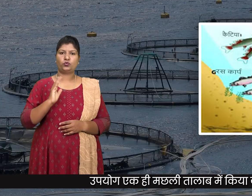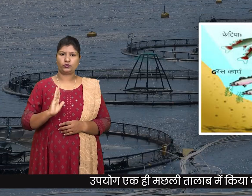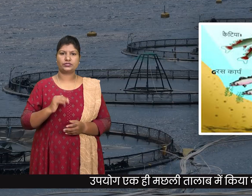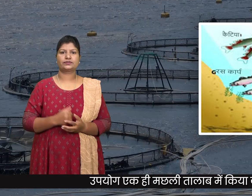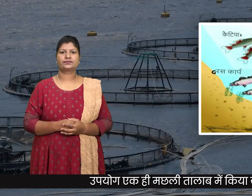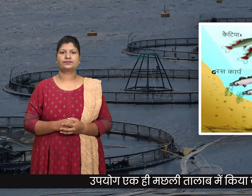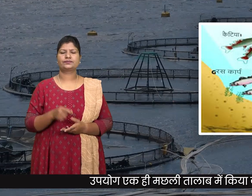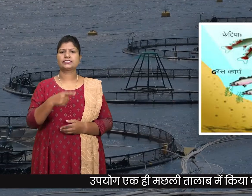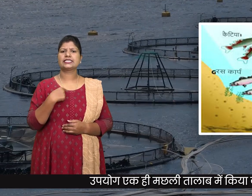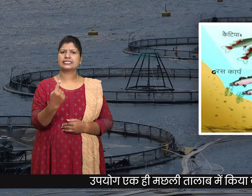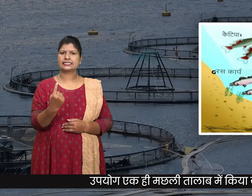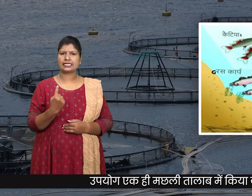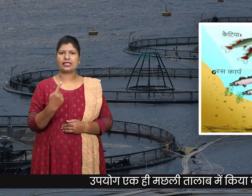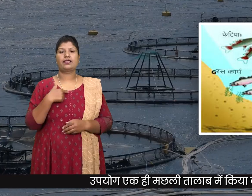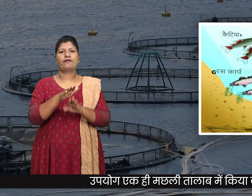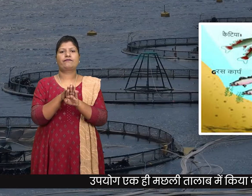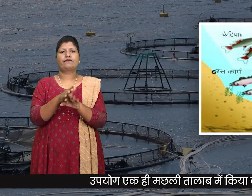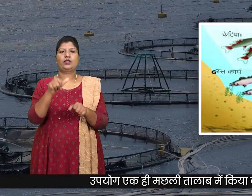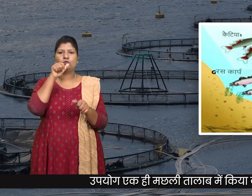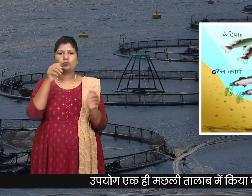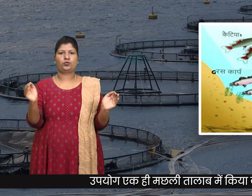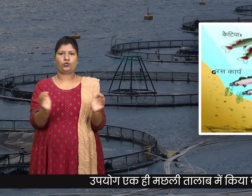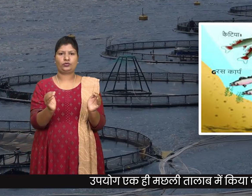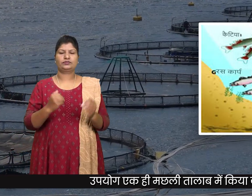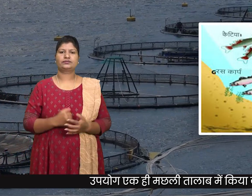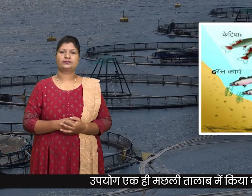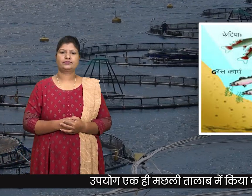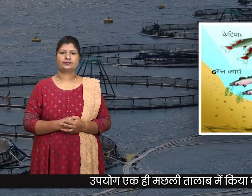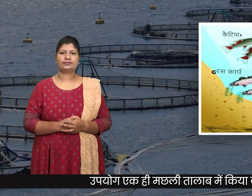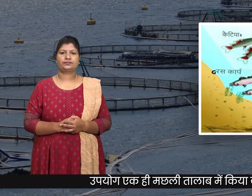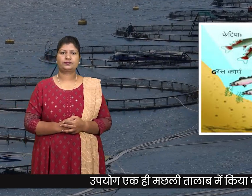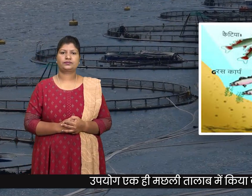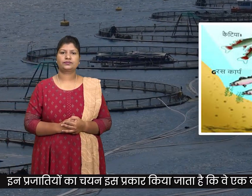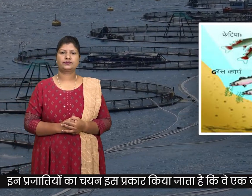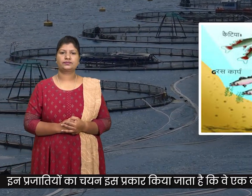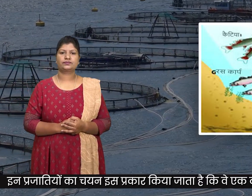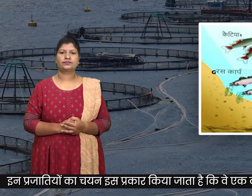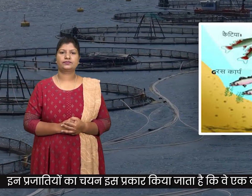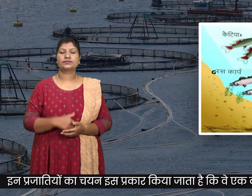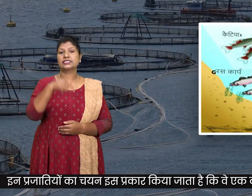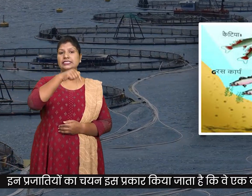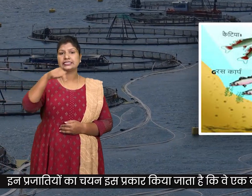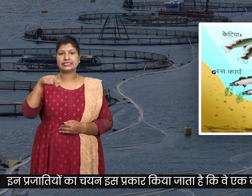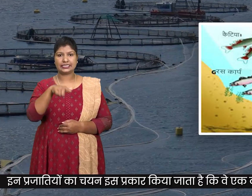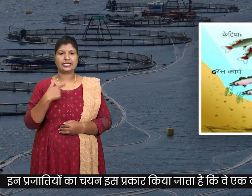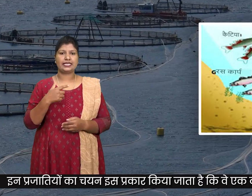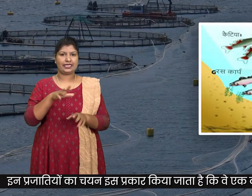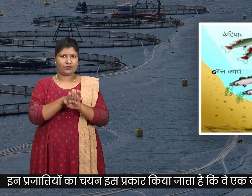है। इन प्रजातियों का चयन इस